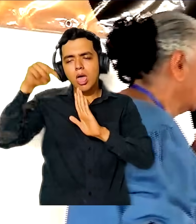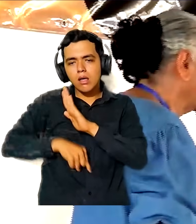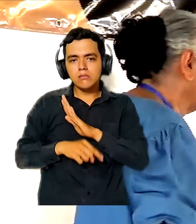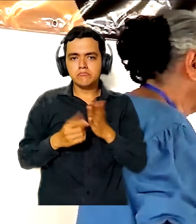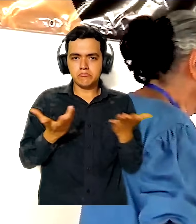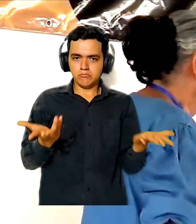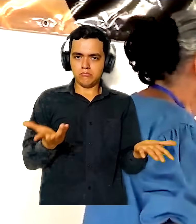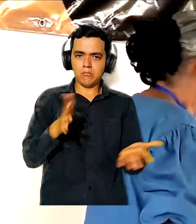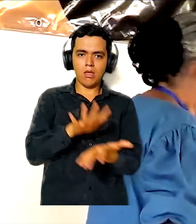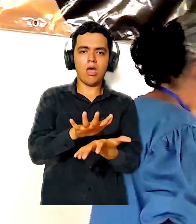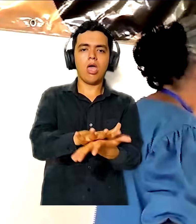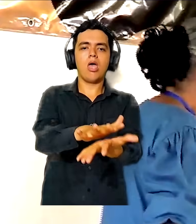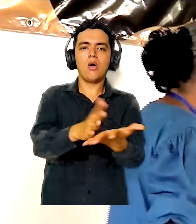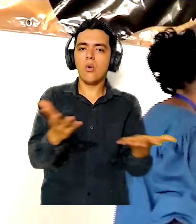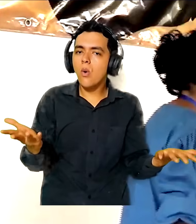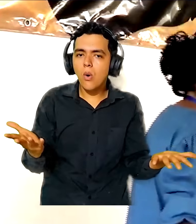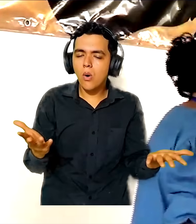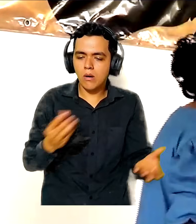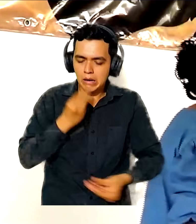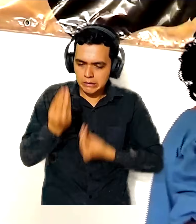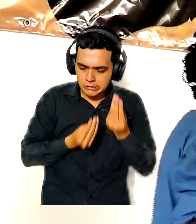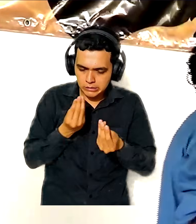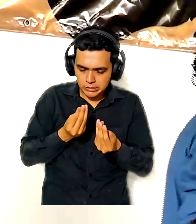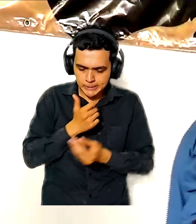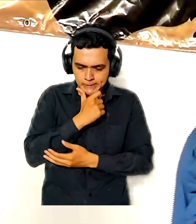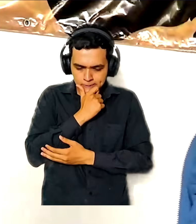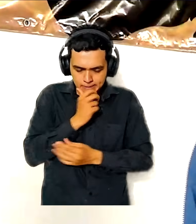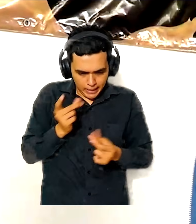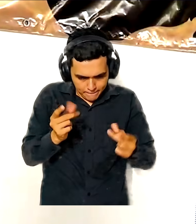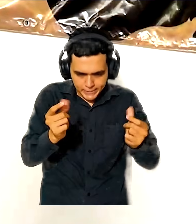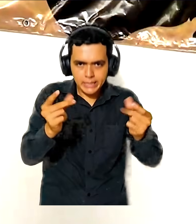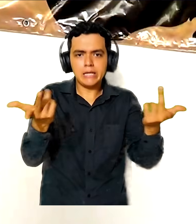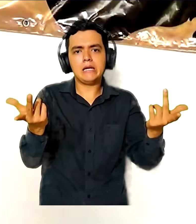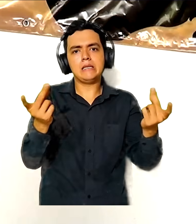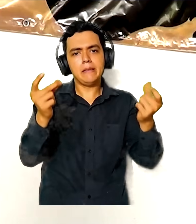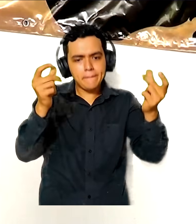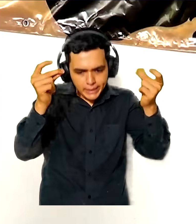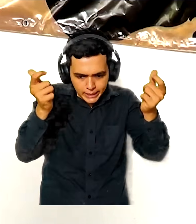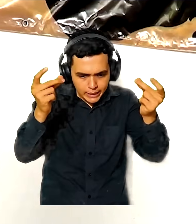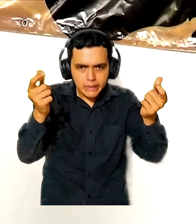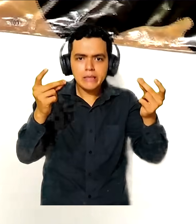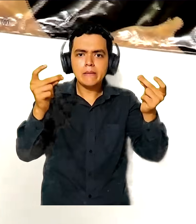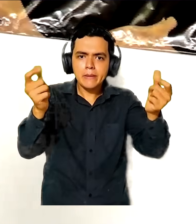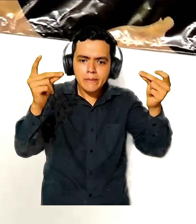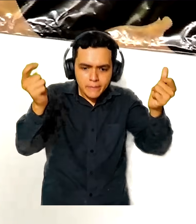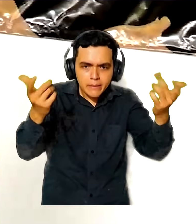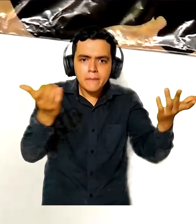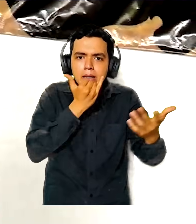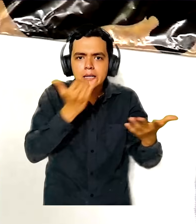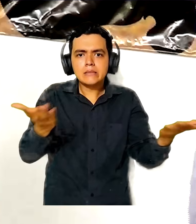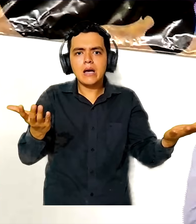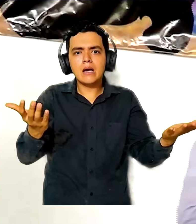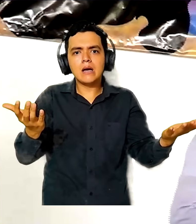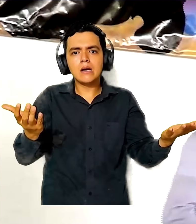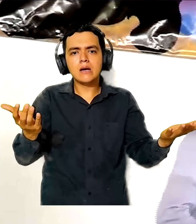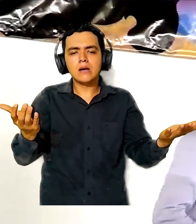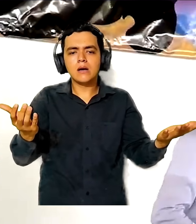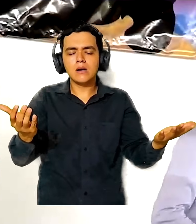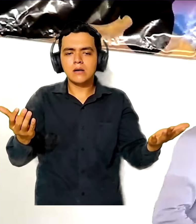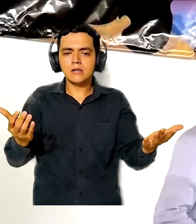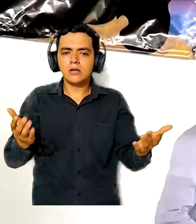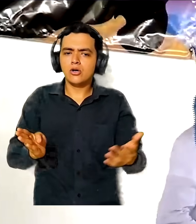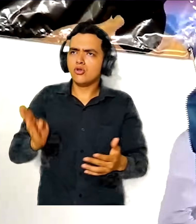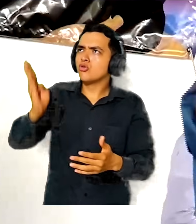Por eso le digo, si está desanimado, metámonos en Dios. Si se siente triste, métese en Dios. porque es importante que reforcemos el ayuno y